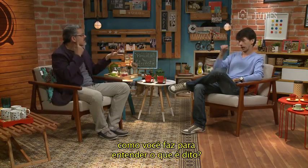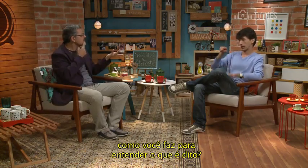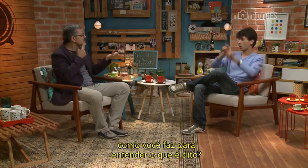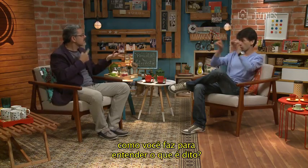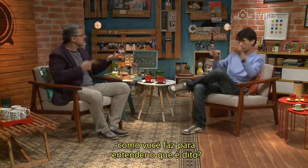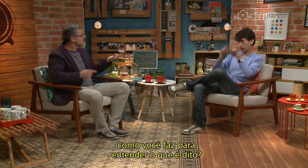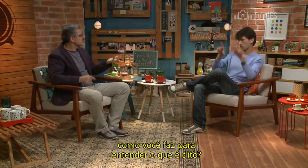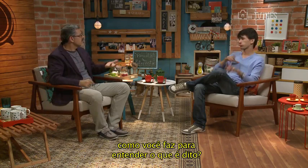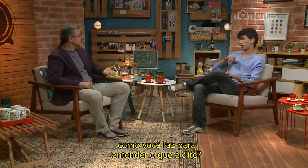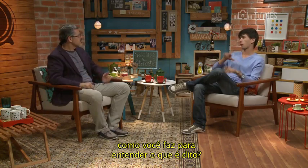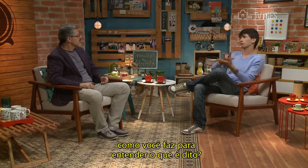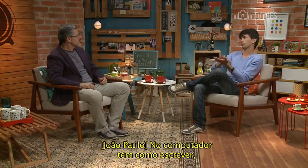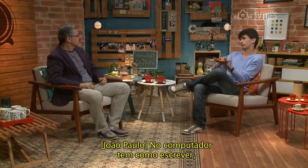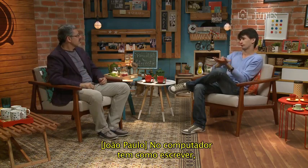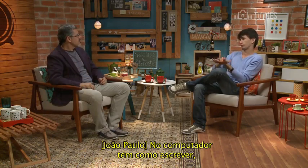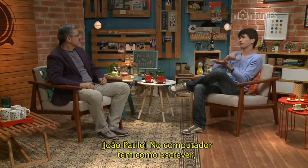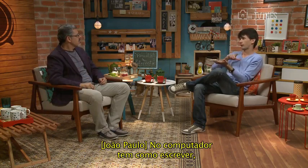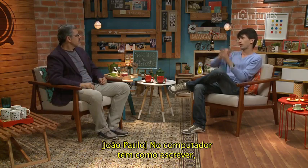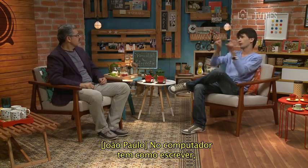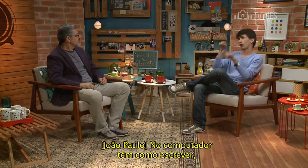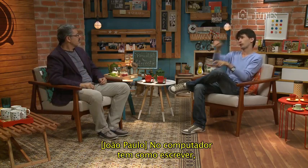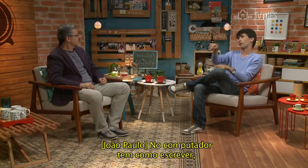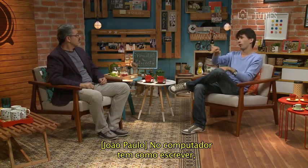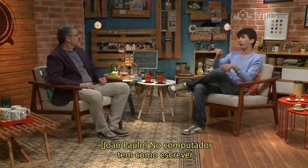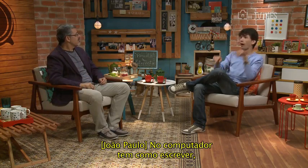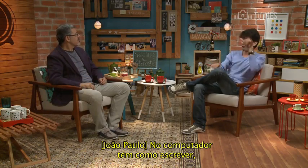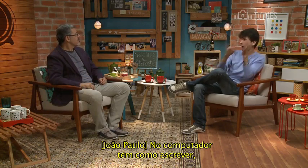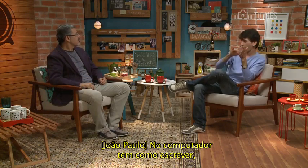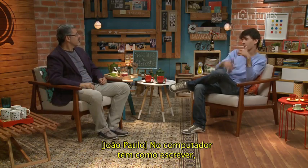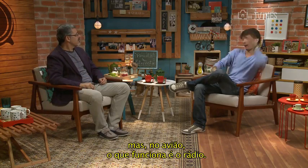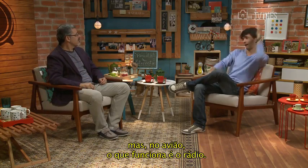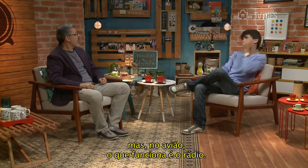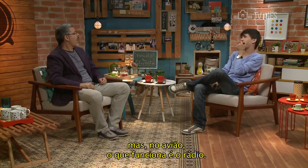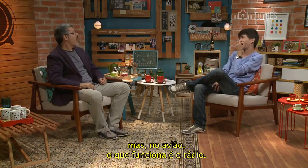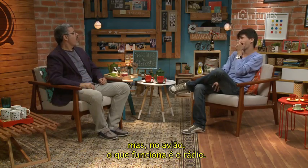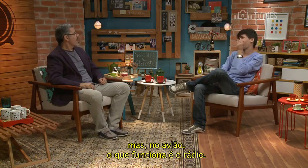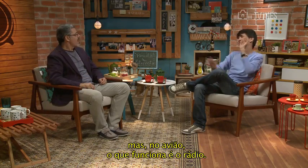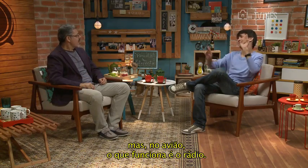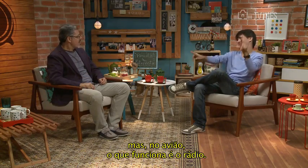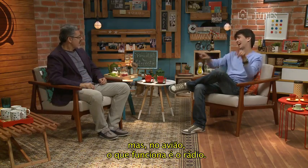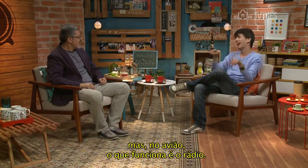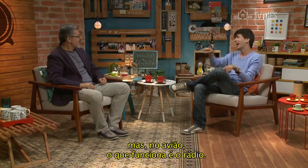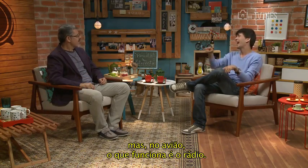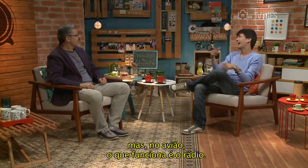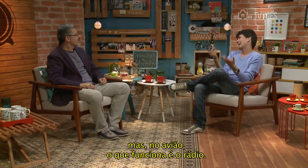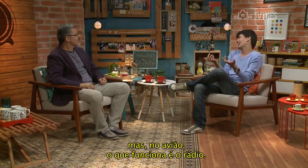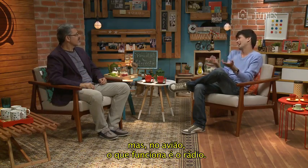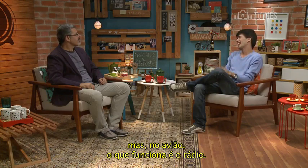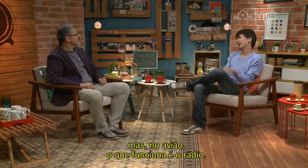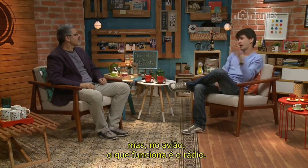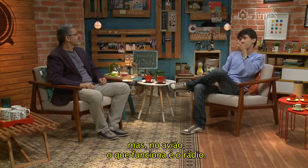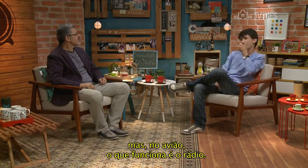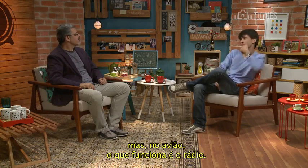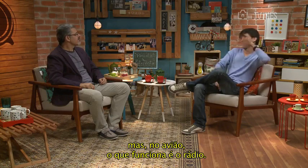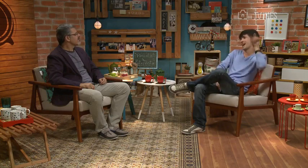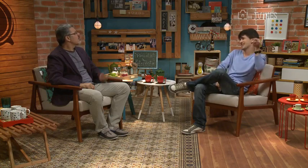entender o que é dito no computador tem como escrever mas não haviam O que funciona é o rádio